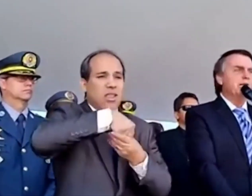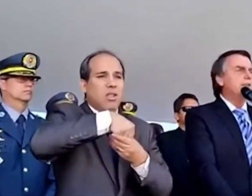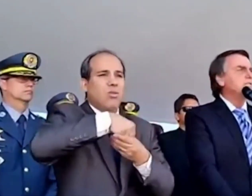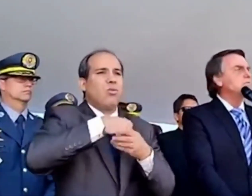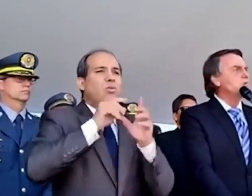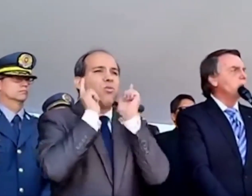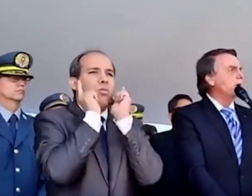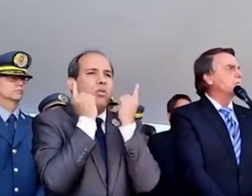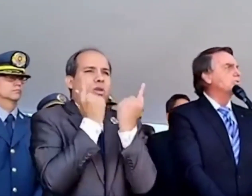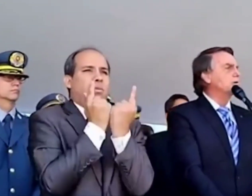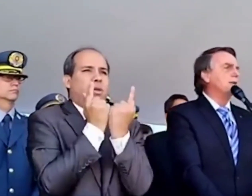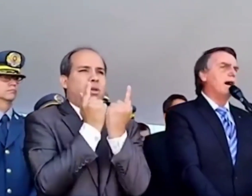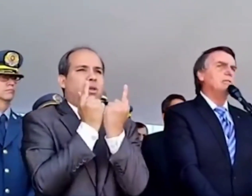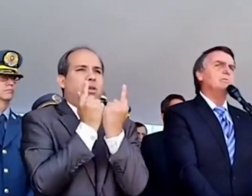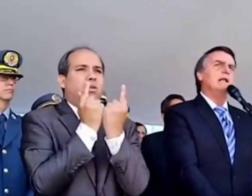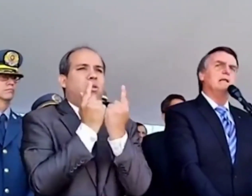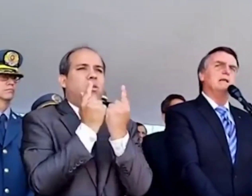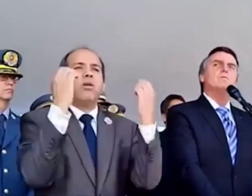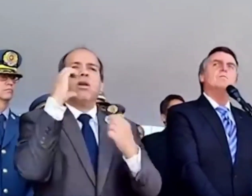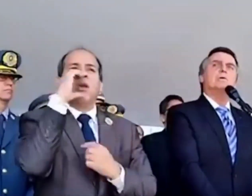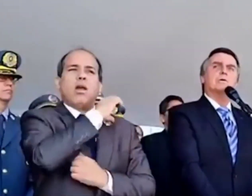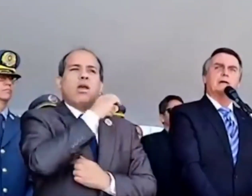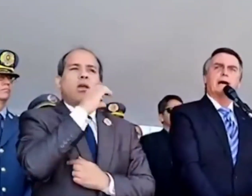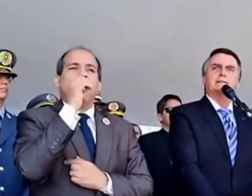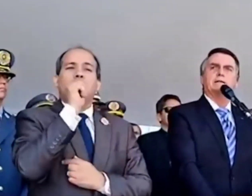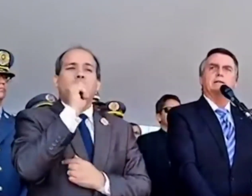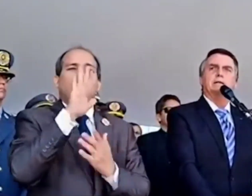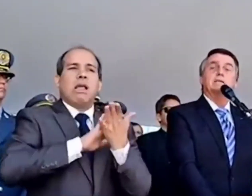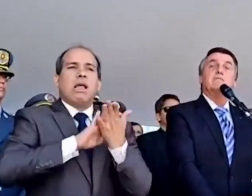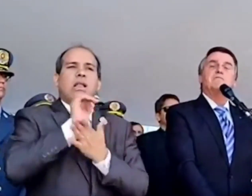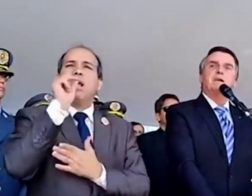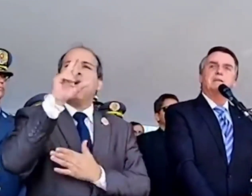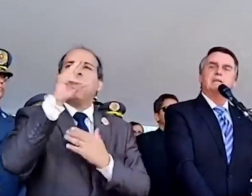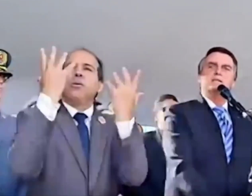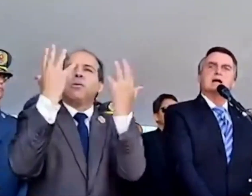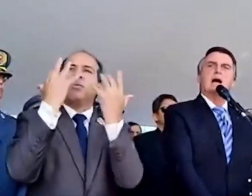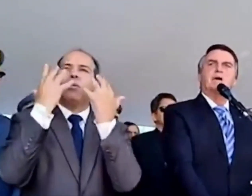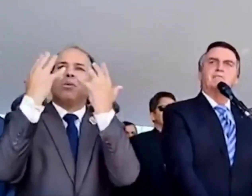um gabinete com ar-condicionado e ali, um burocrata